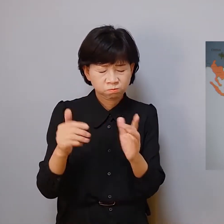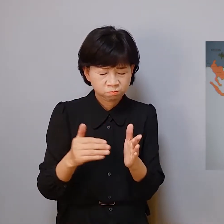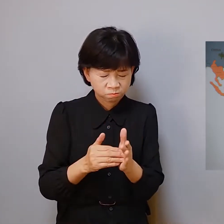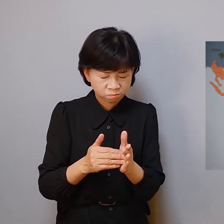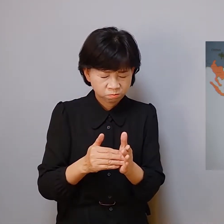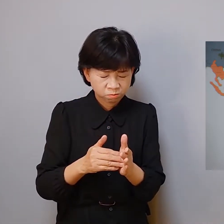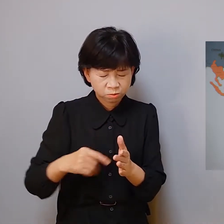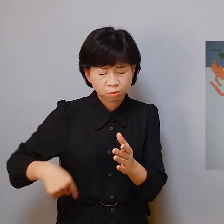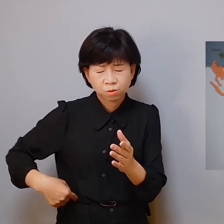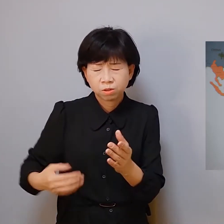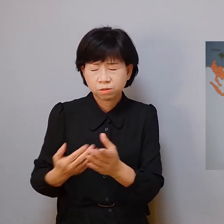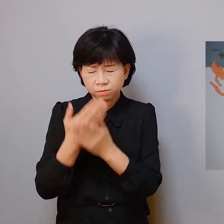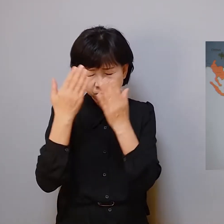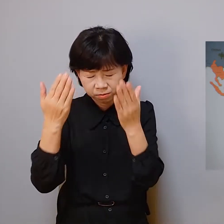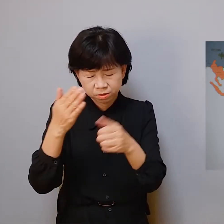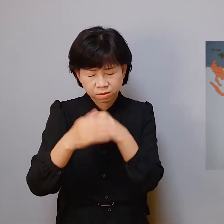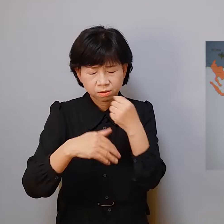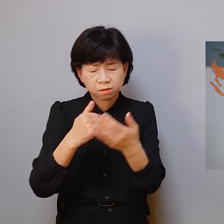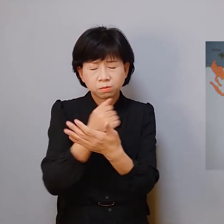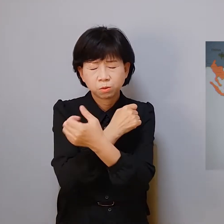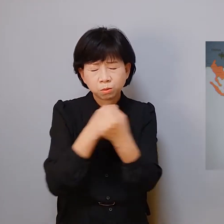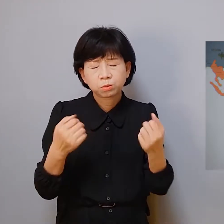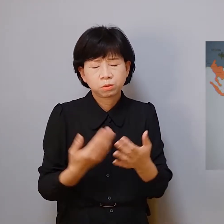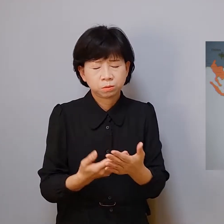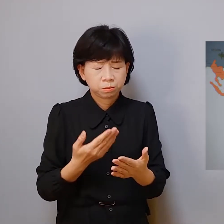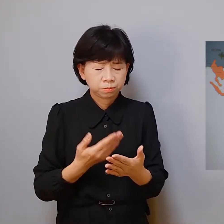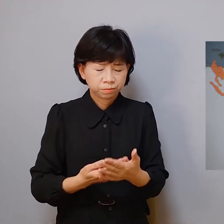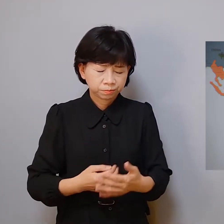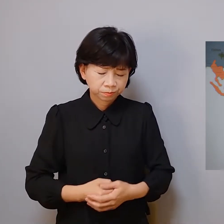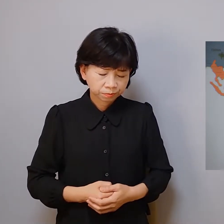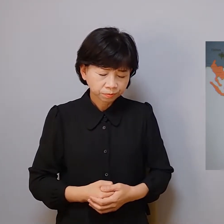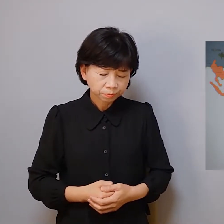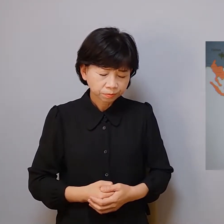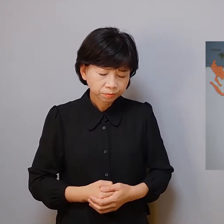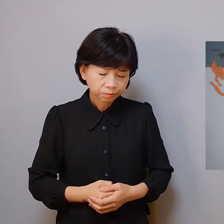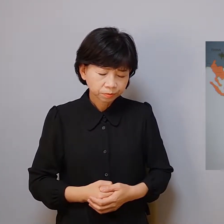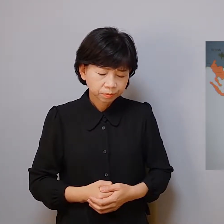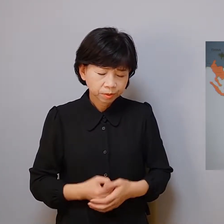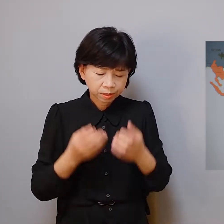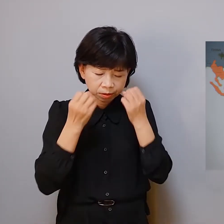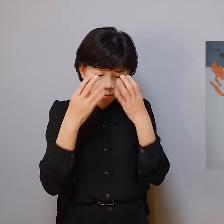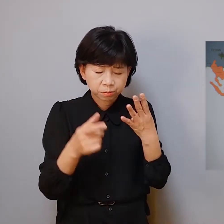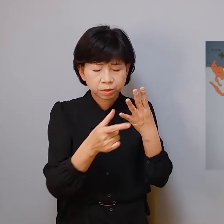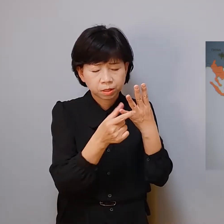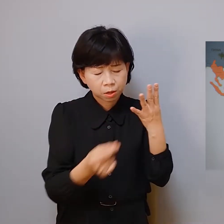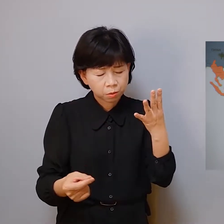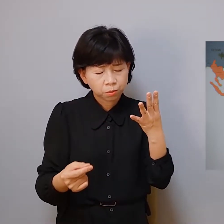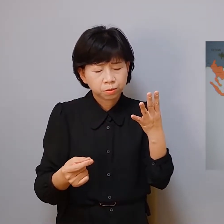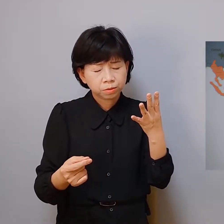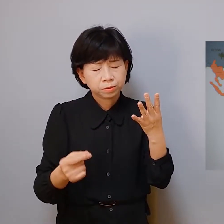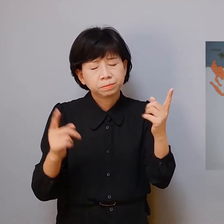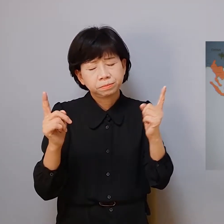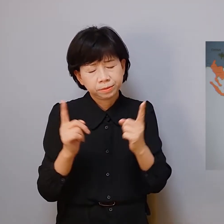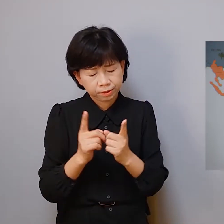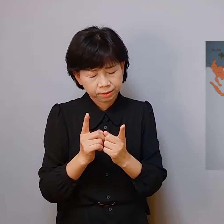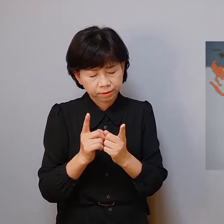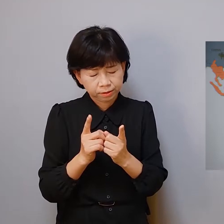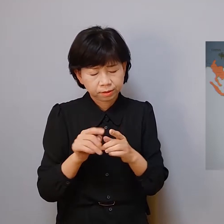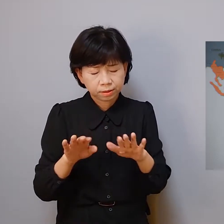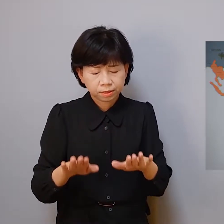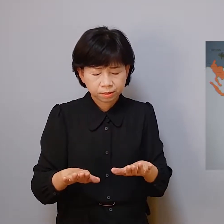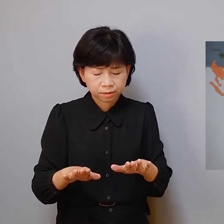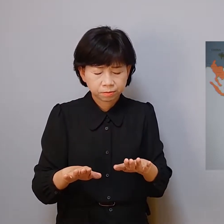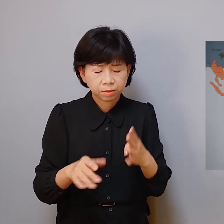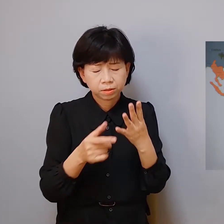앞에 회개합니다. 하나님 용서하여 주시옵소서. 또 다른 4월을 맞이하며 하나님 이번